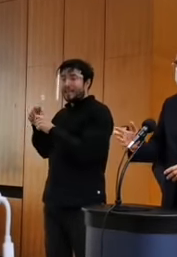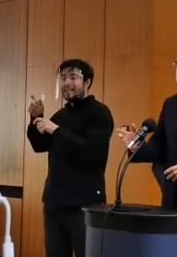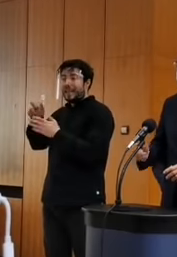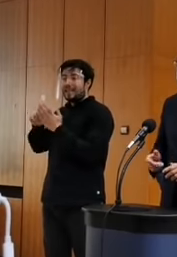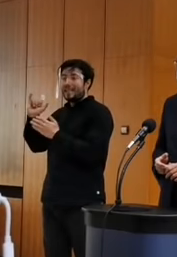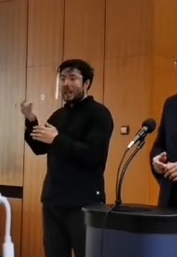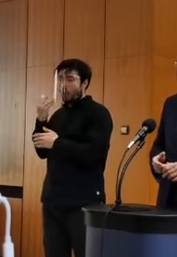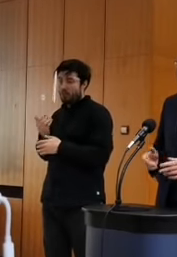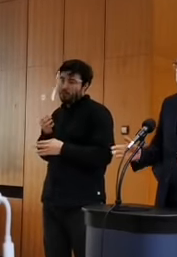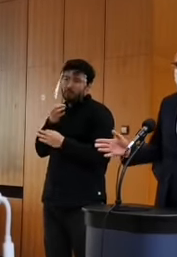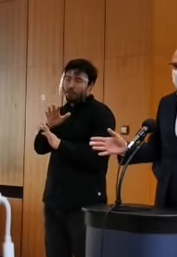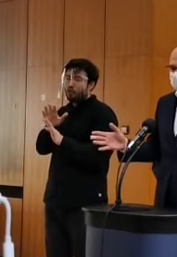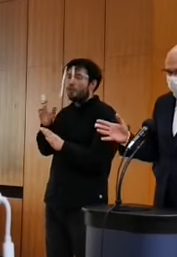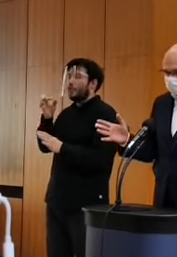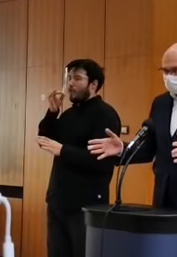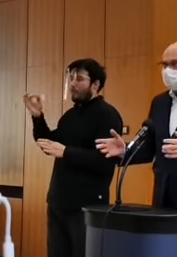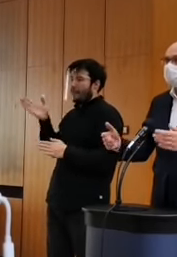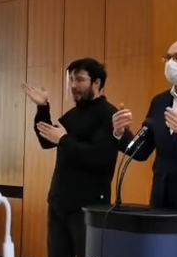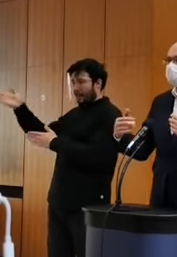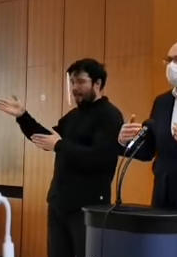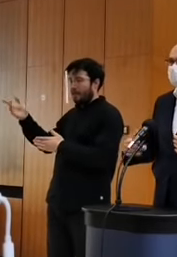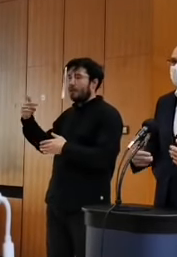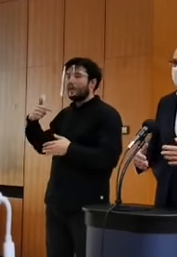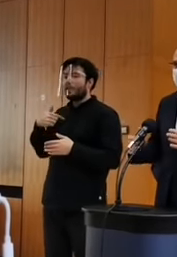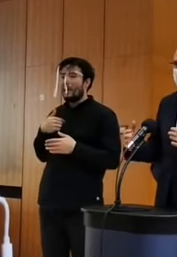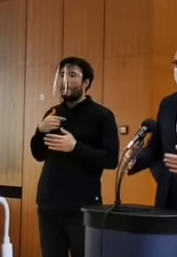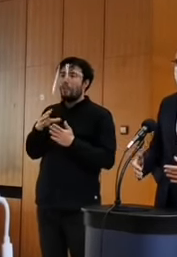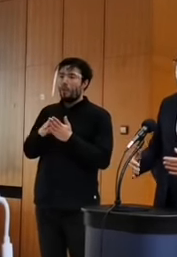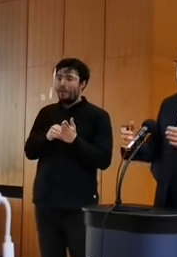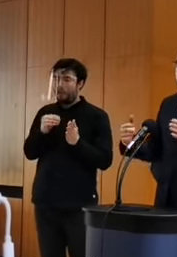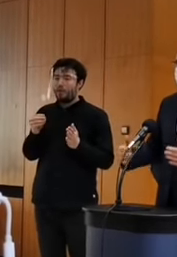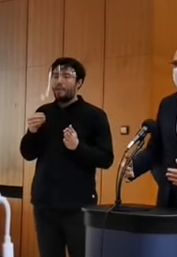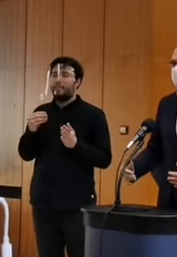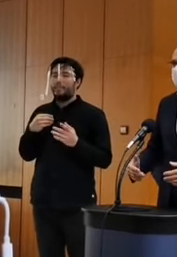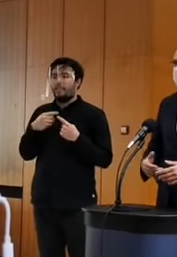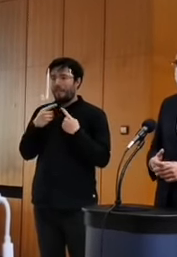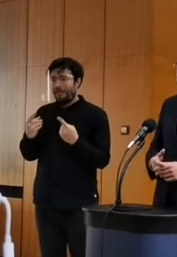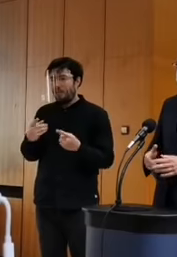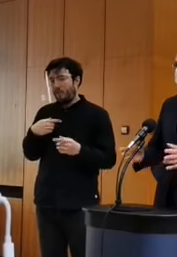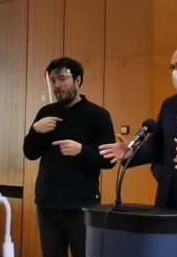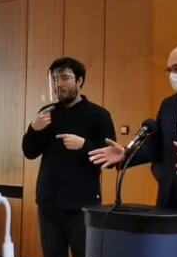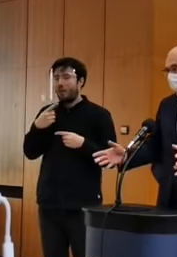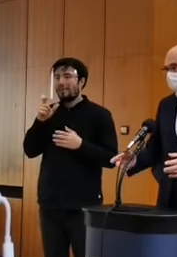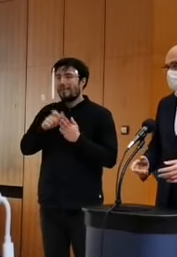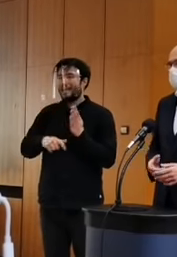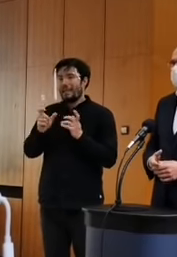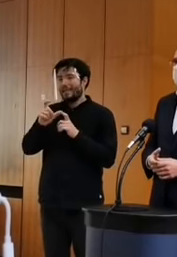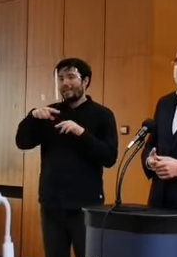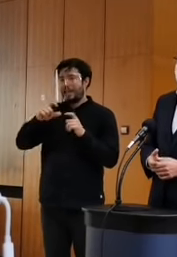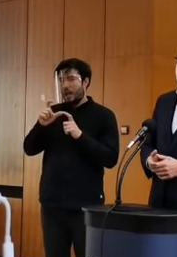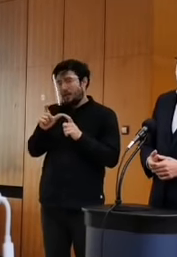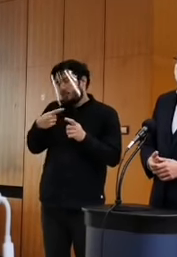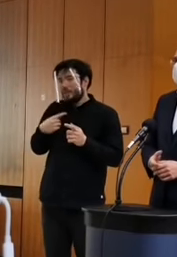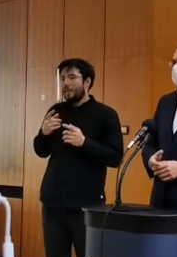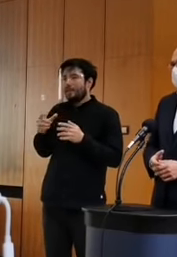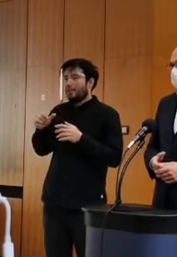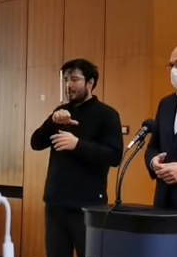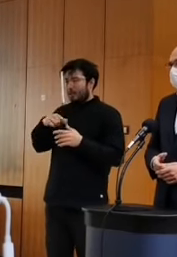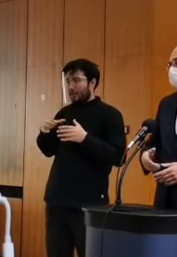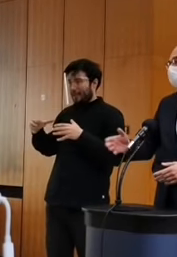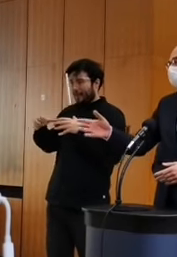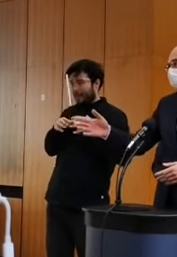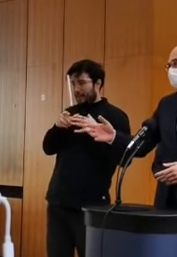To sa opýtajte ich, ja vám teraz tu, aj som to úvodom povedal, že čo vám hovorím za stranu SAS, my sme samostatná,